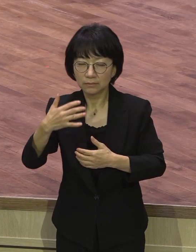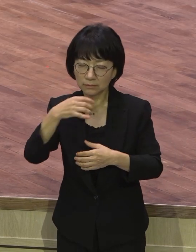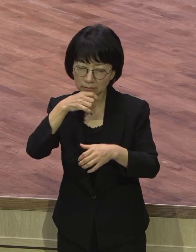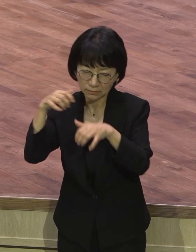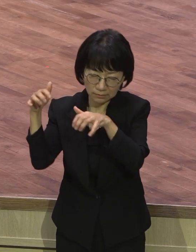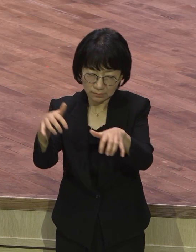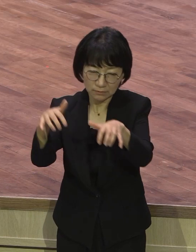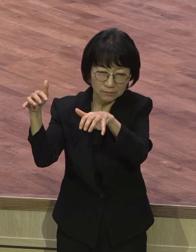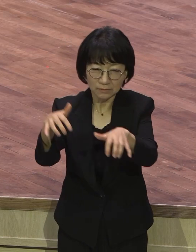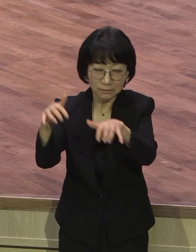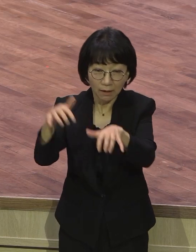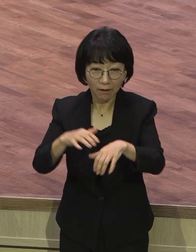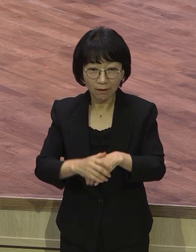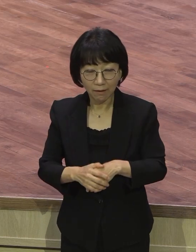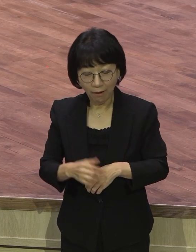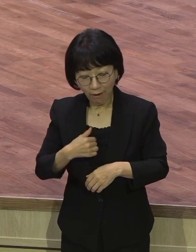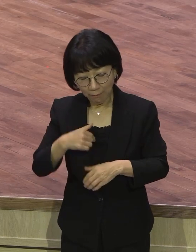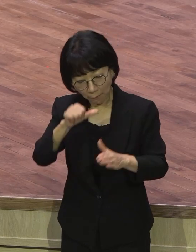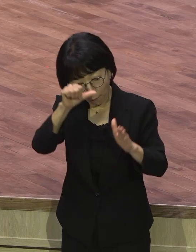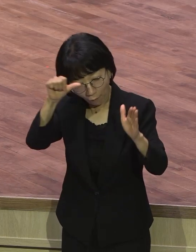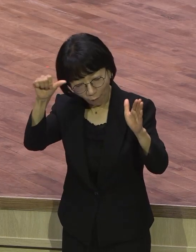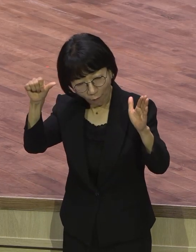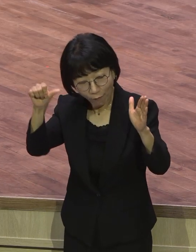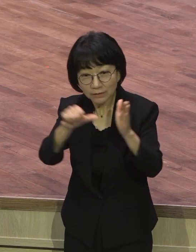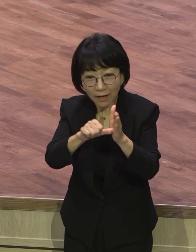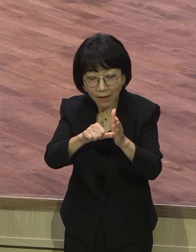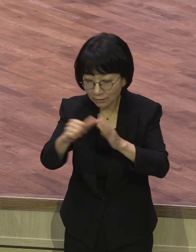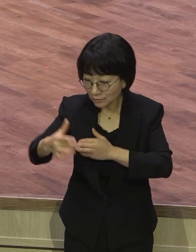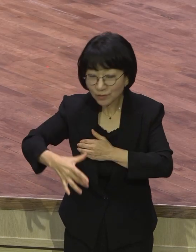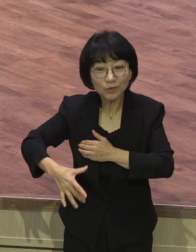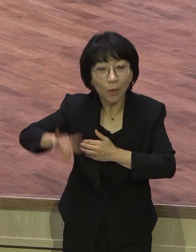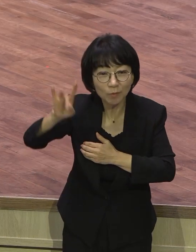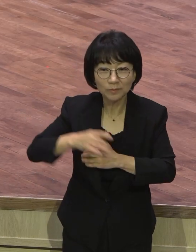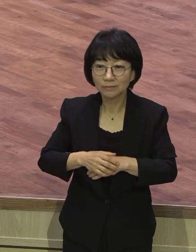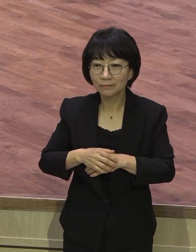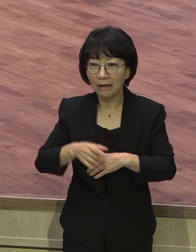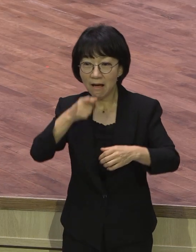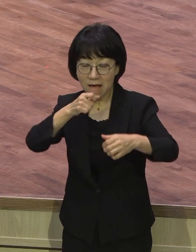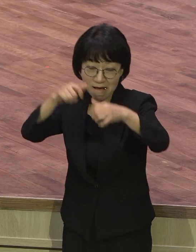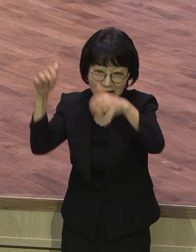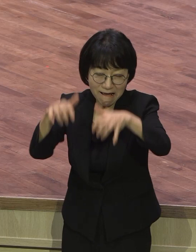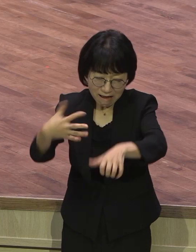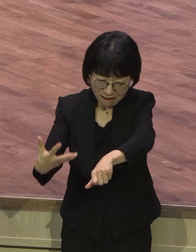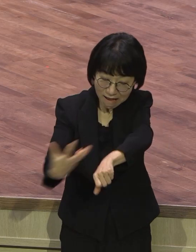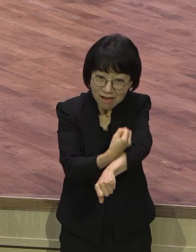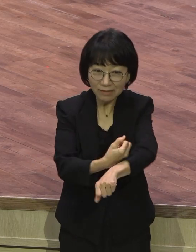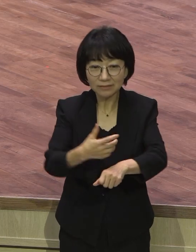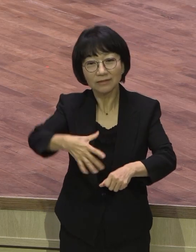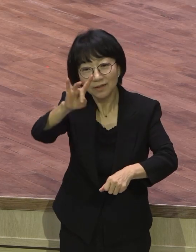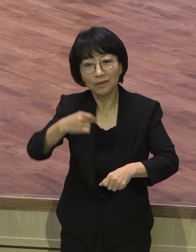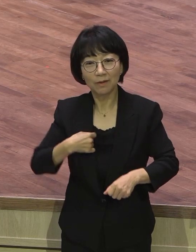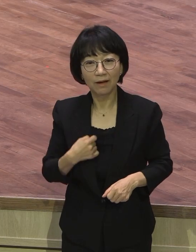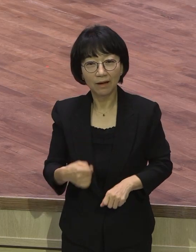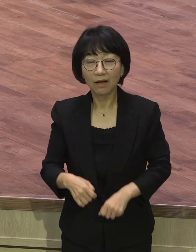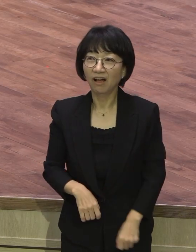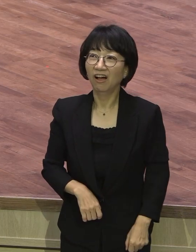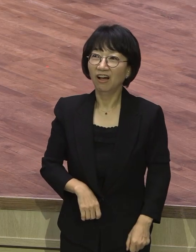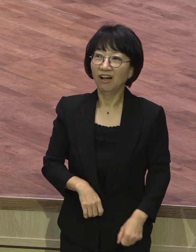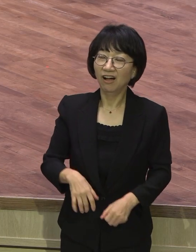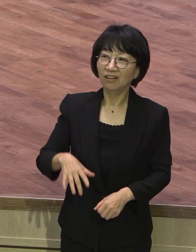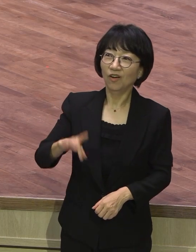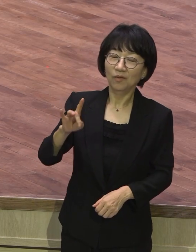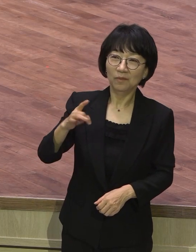있습니다. 제가 살아오면서 이렇게 장마가 길게 많이 비가 쏟아지는 이런 걸 처음 봤어요.